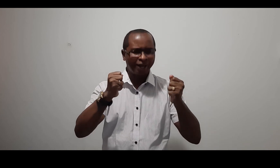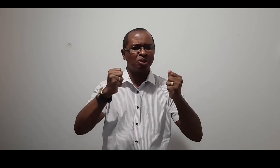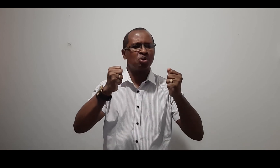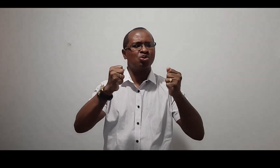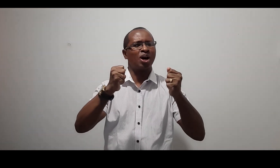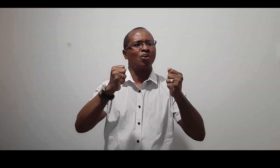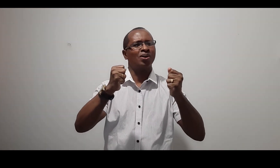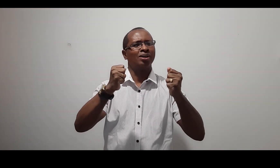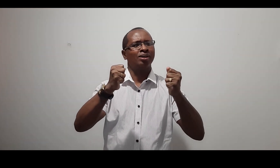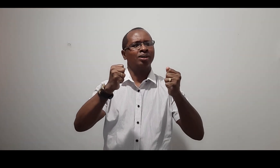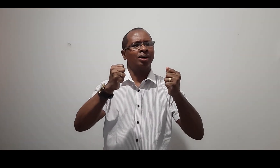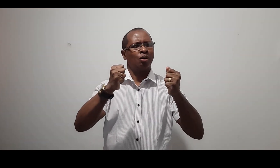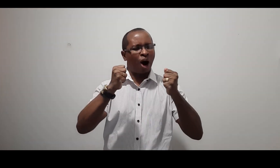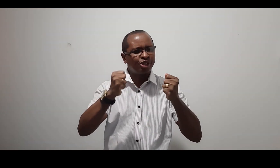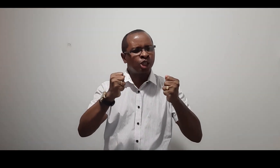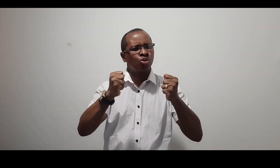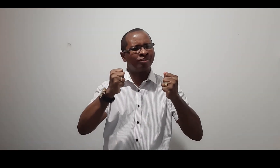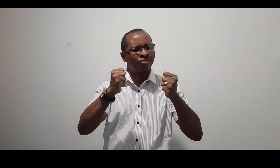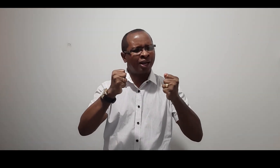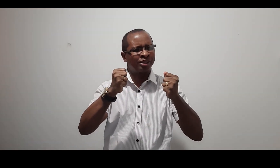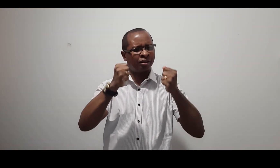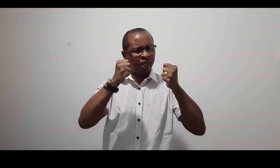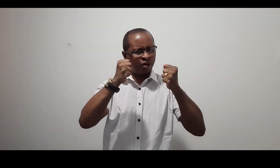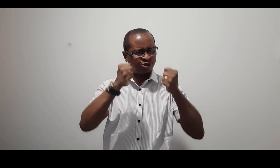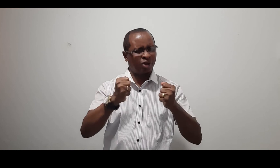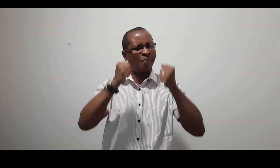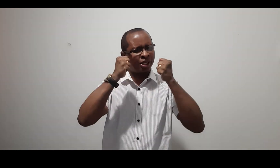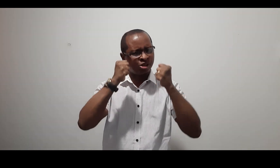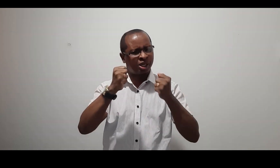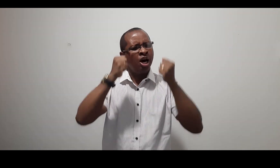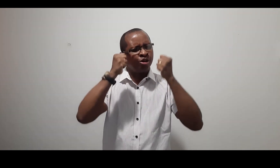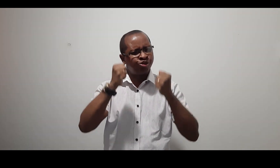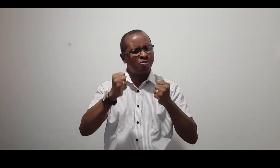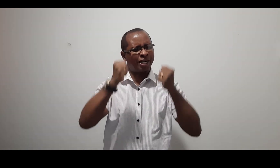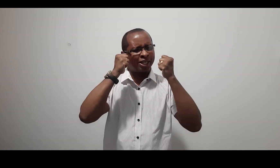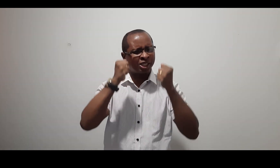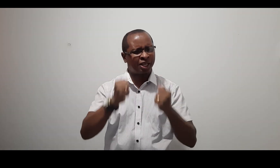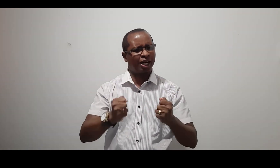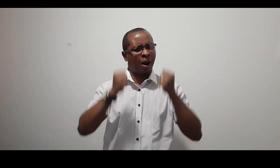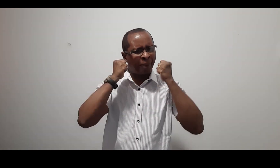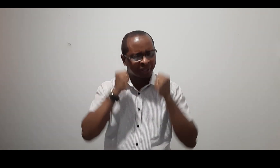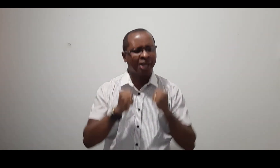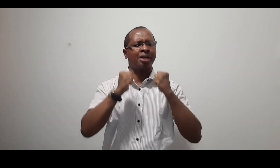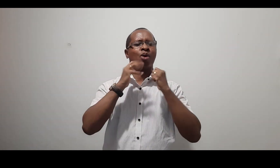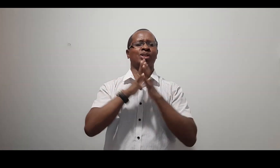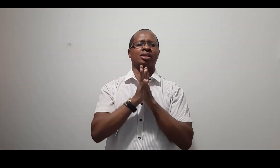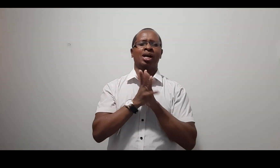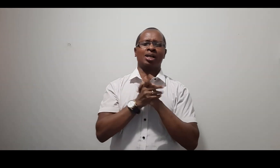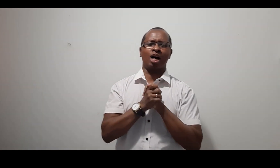hanadio ny fonao ho avy izy hitondra ny teny zay teny velona manasitrana ny fomaratra sy reraka ampahery anao izy ka azo